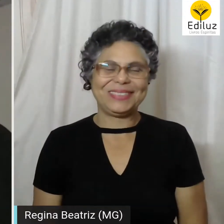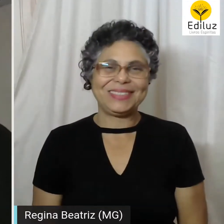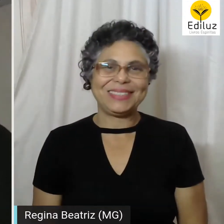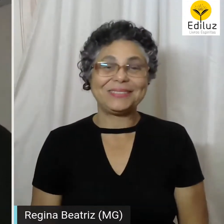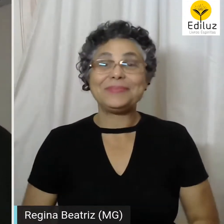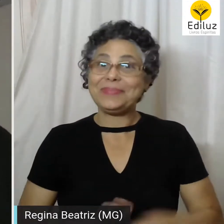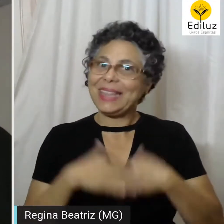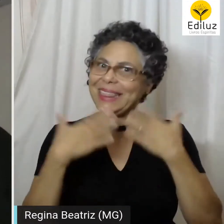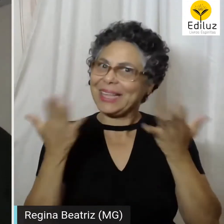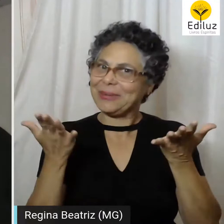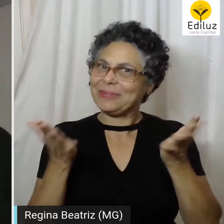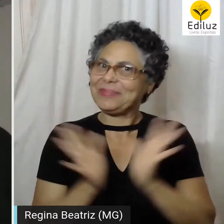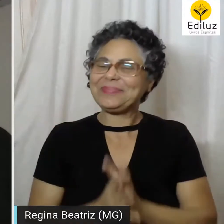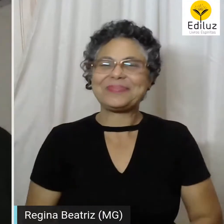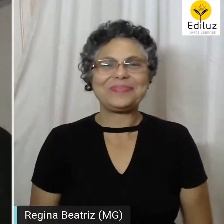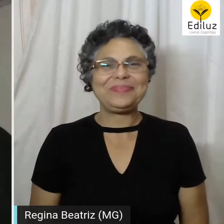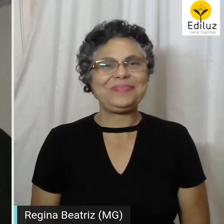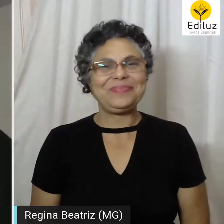Então,